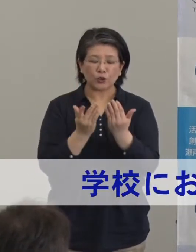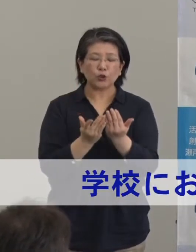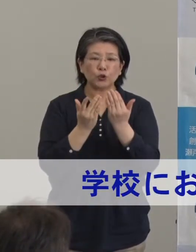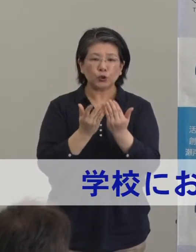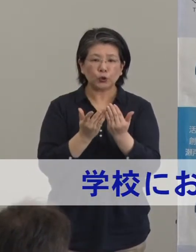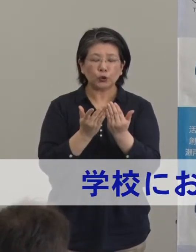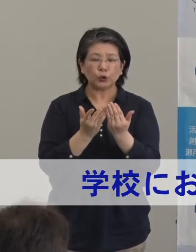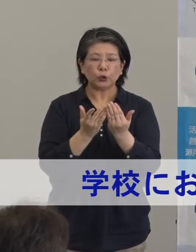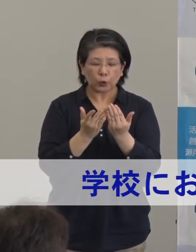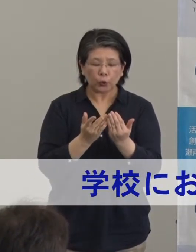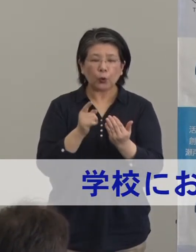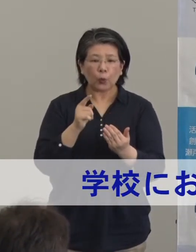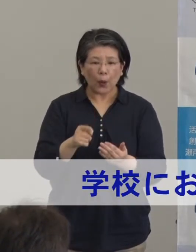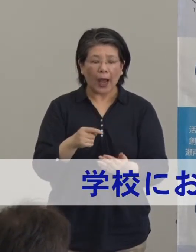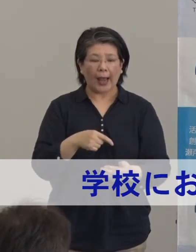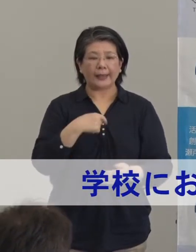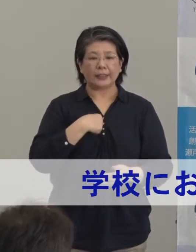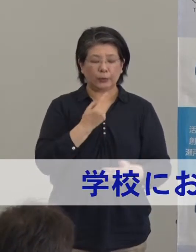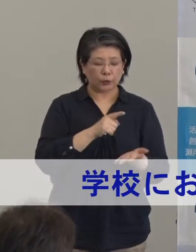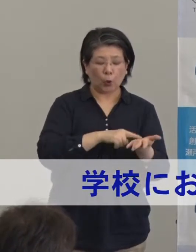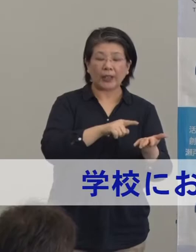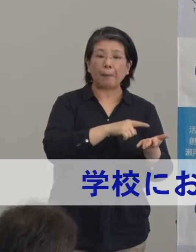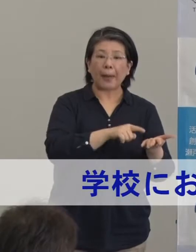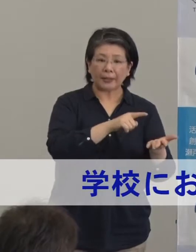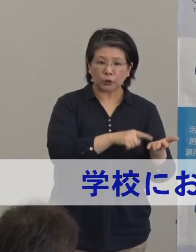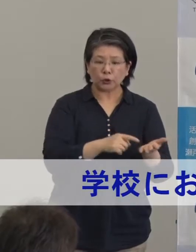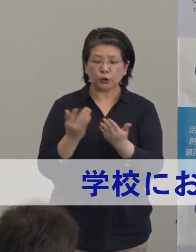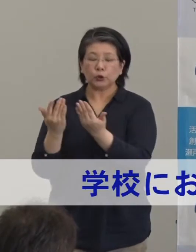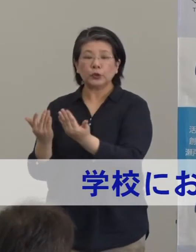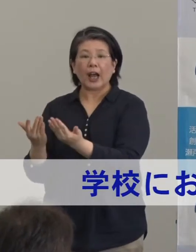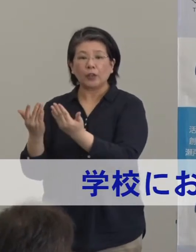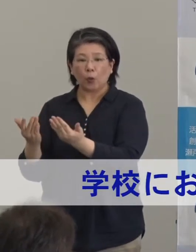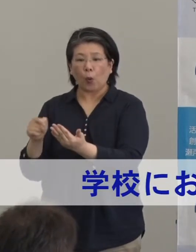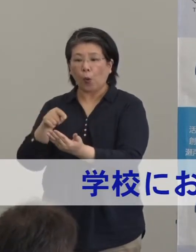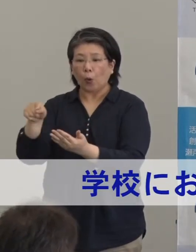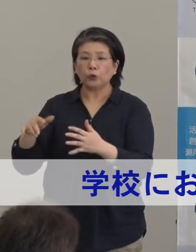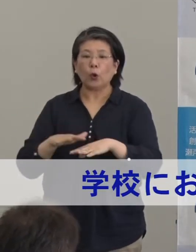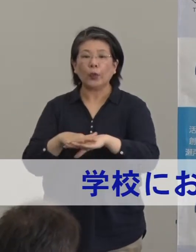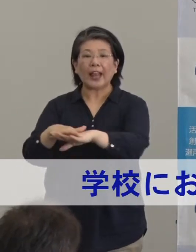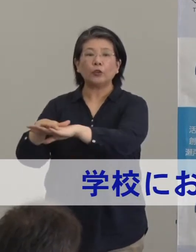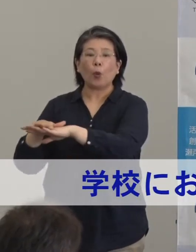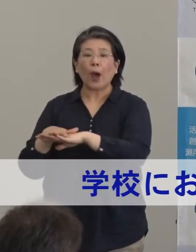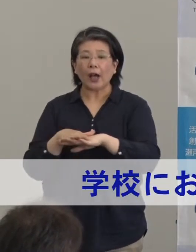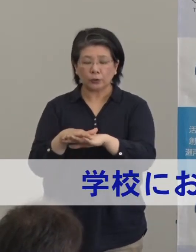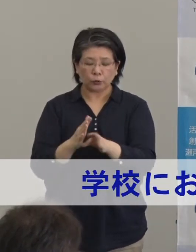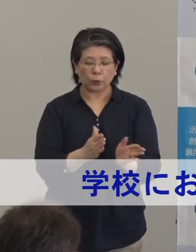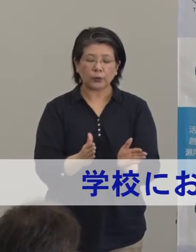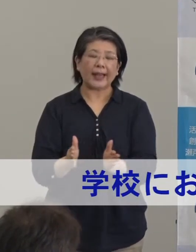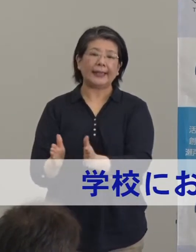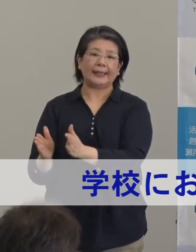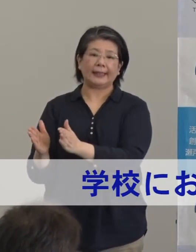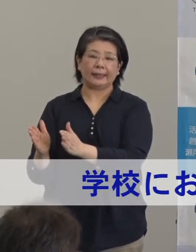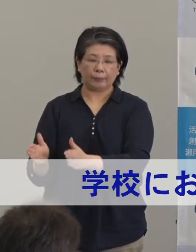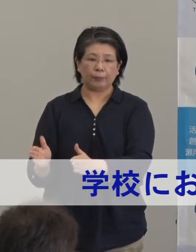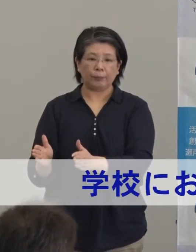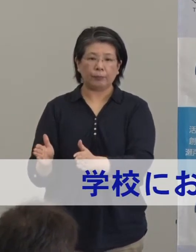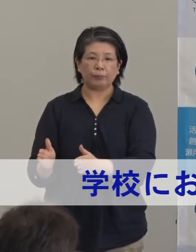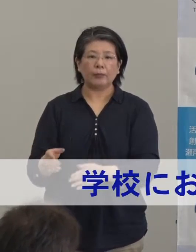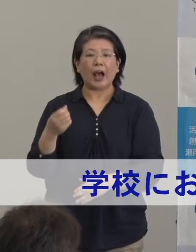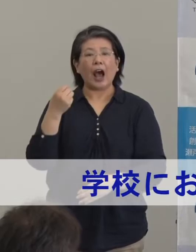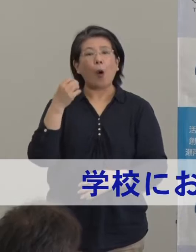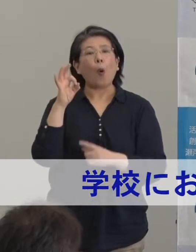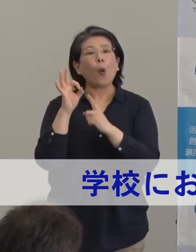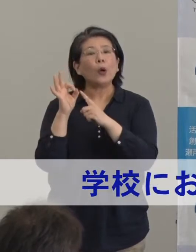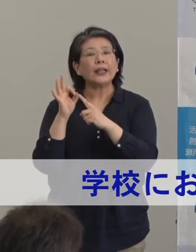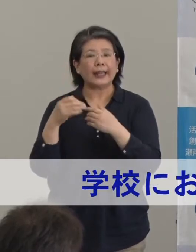一人一台端末の整備と各学校における校内等のネットワークの整備ということでございます。まあ、結構予算がかかって時